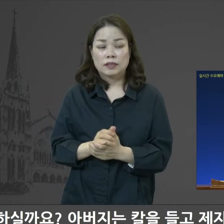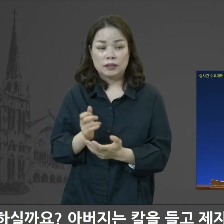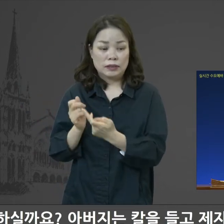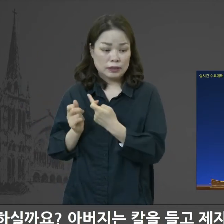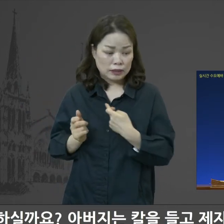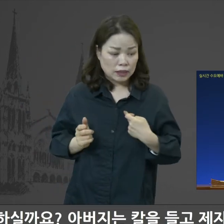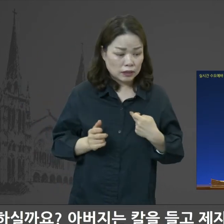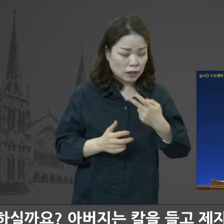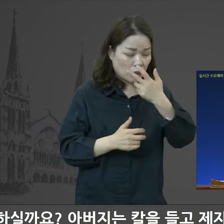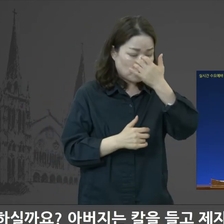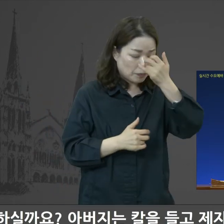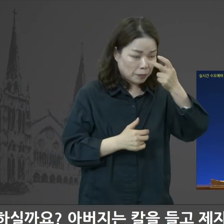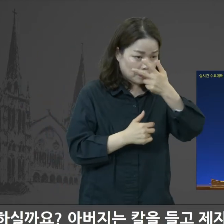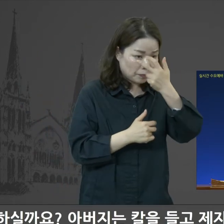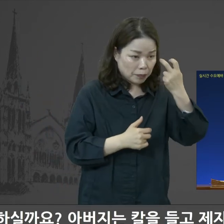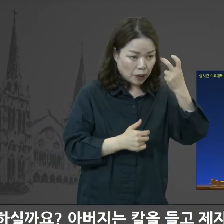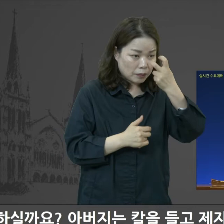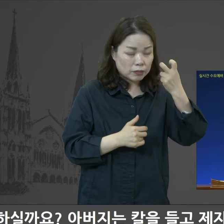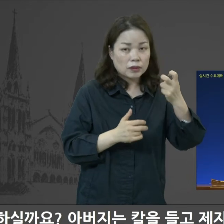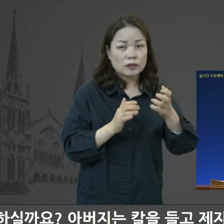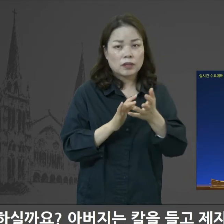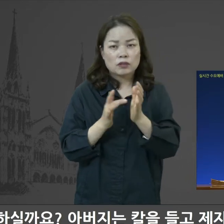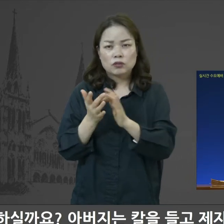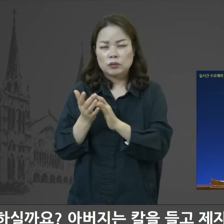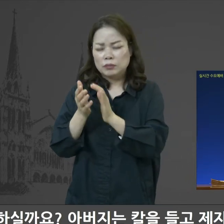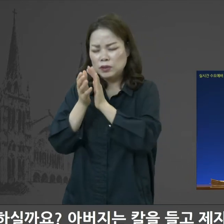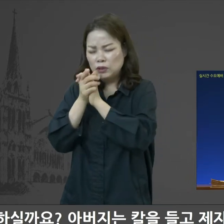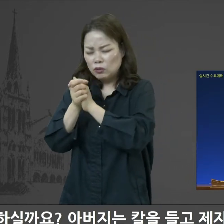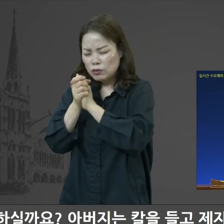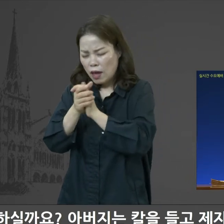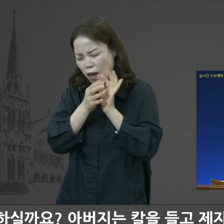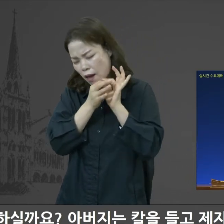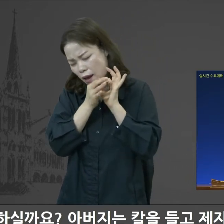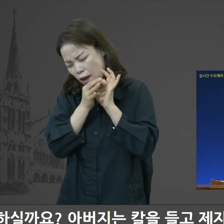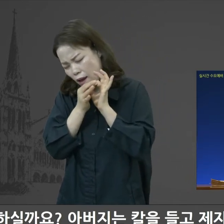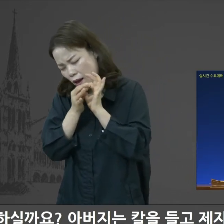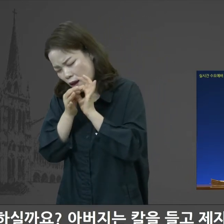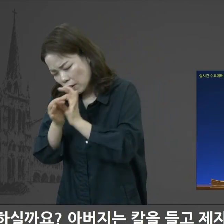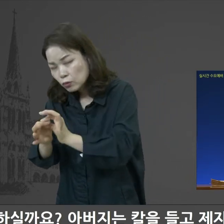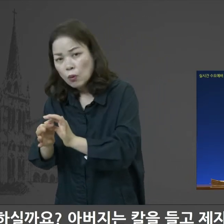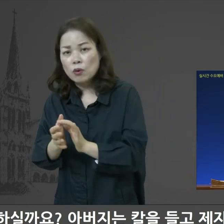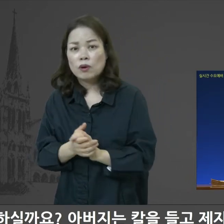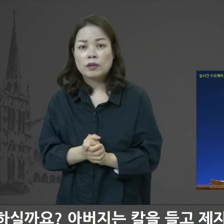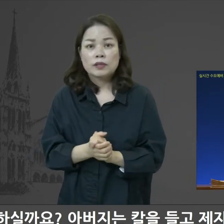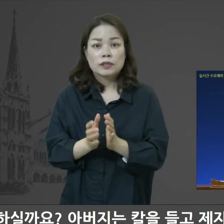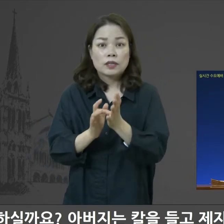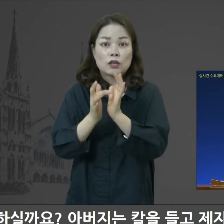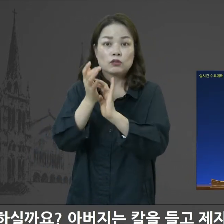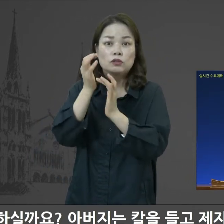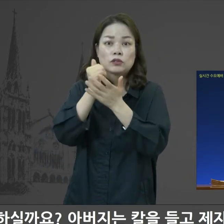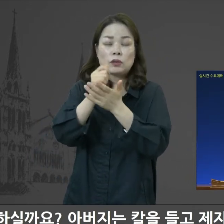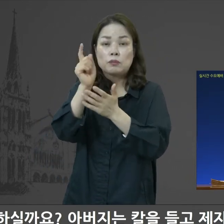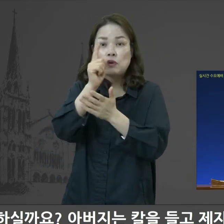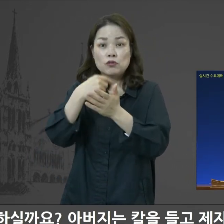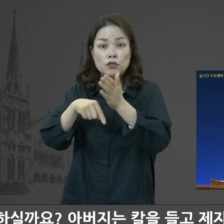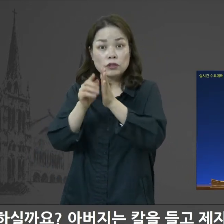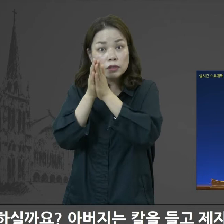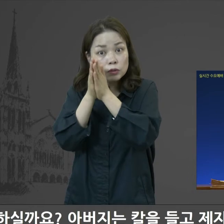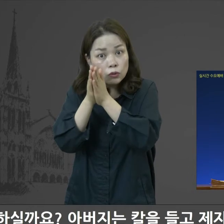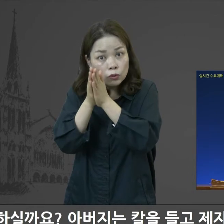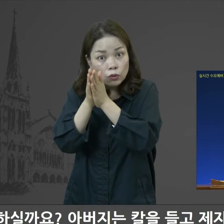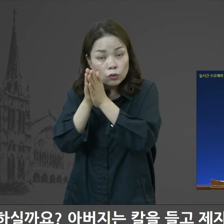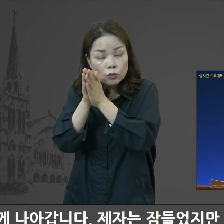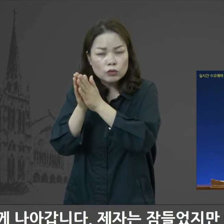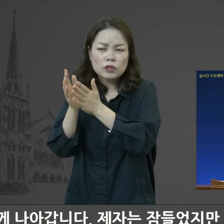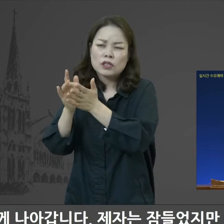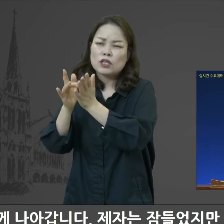제자들은 잠들었으나 예수님은 기도를 멈추지 않으셨습니다. 이제 예수님께서 무엇을 기도했고 우리는